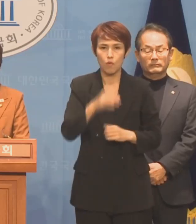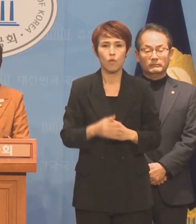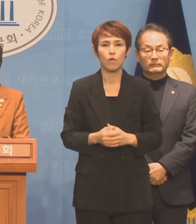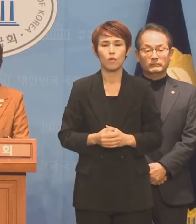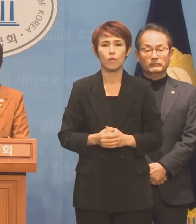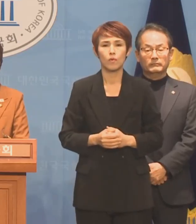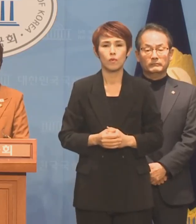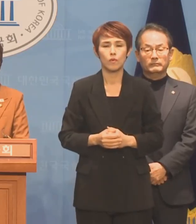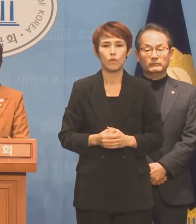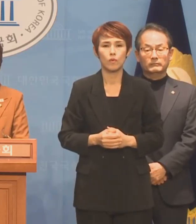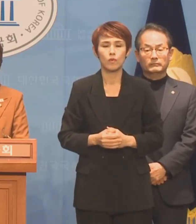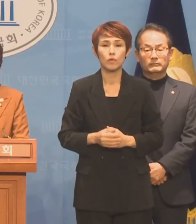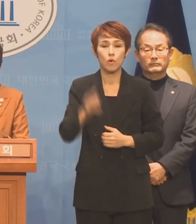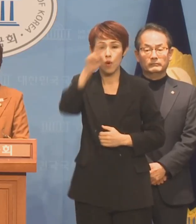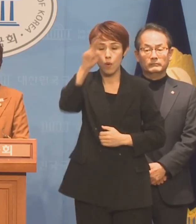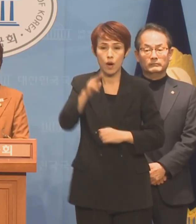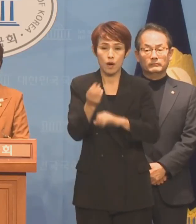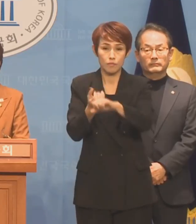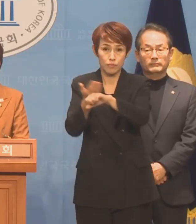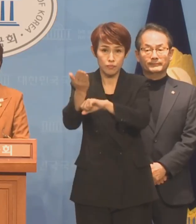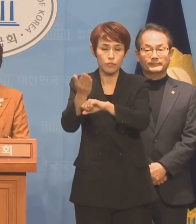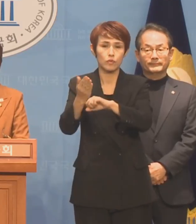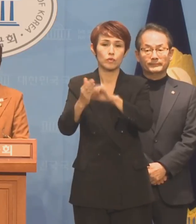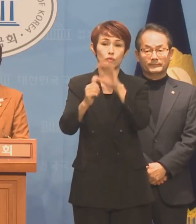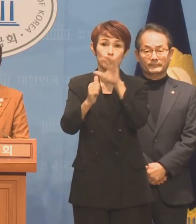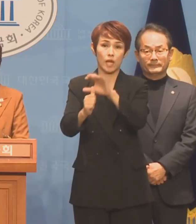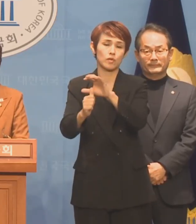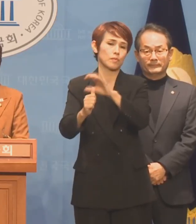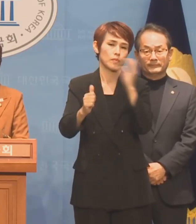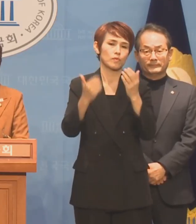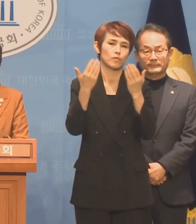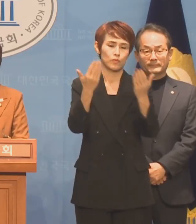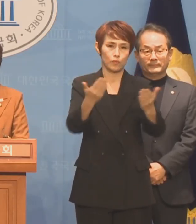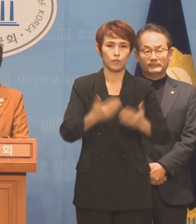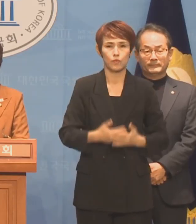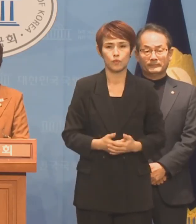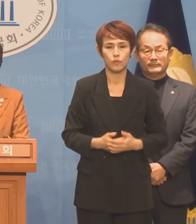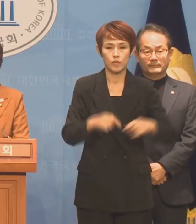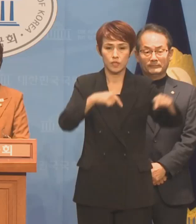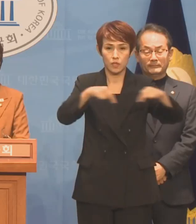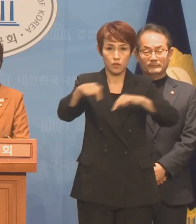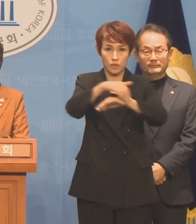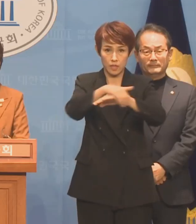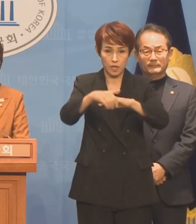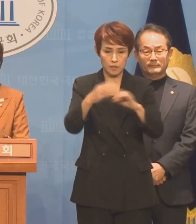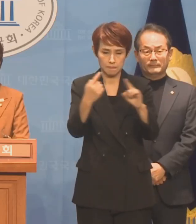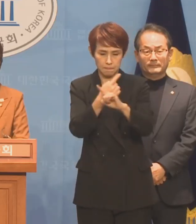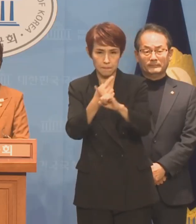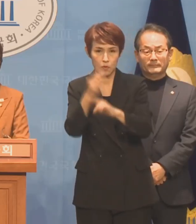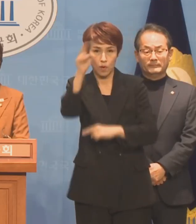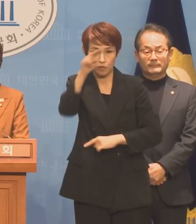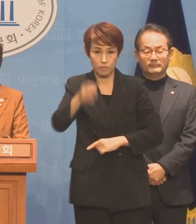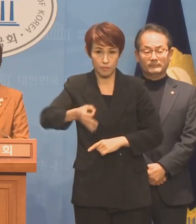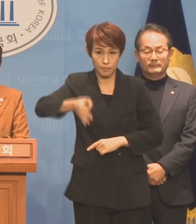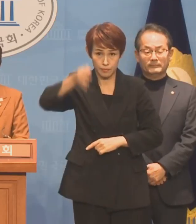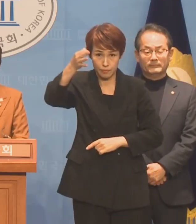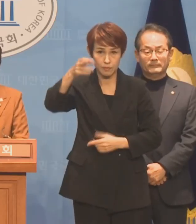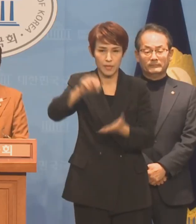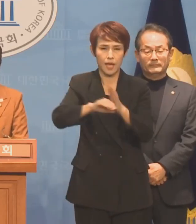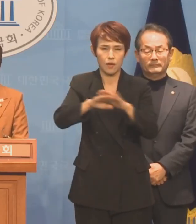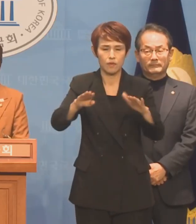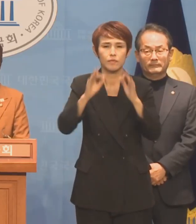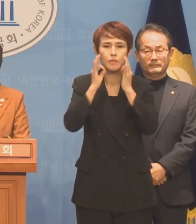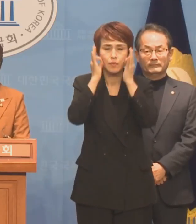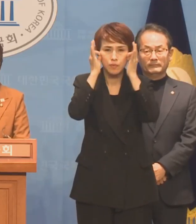규제를 완화하는 등 기존 정책 기조를 전환하여 환율 급등에 대응하려는 것입니다.